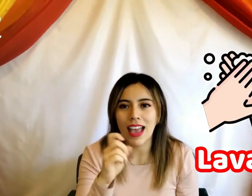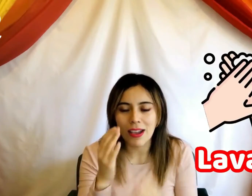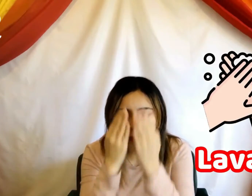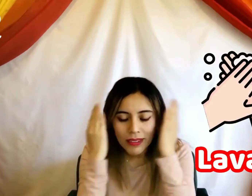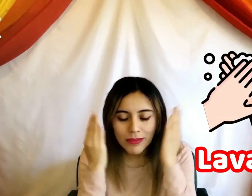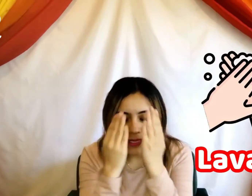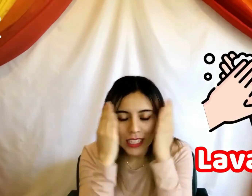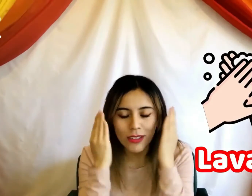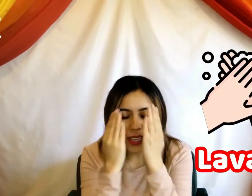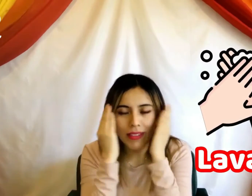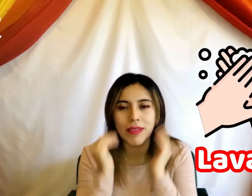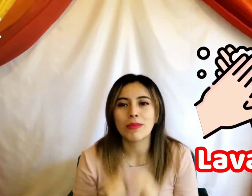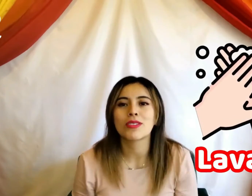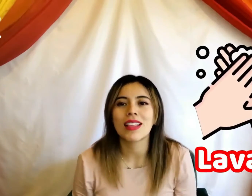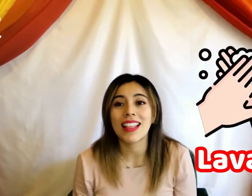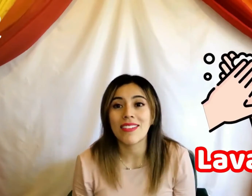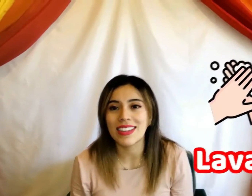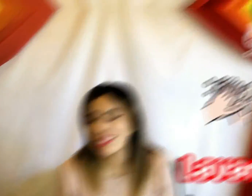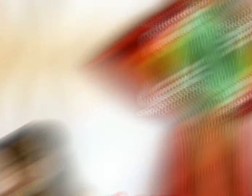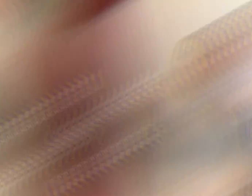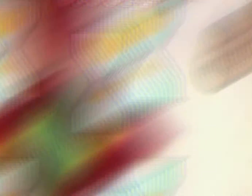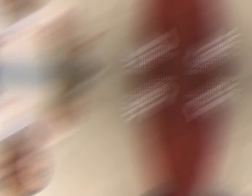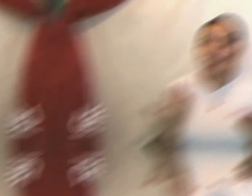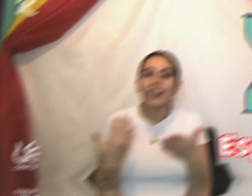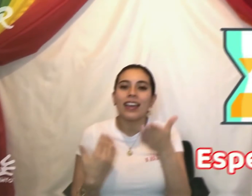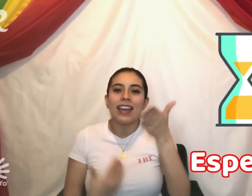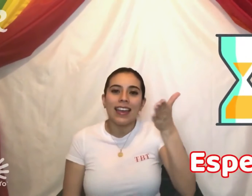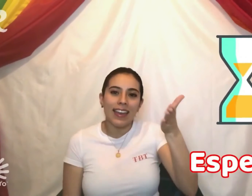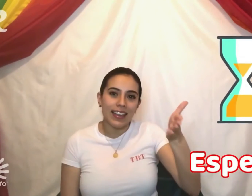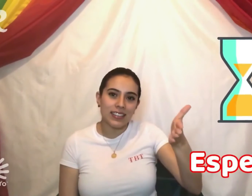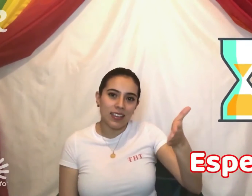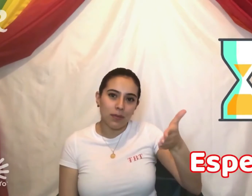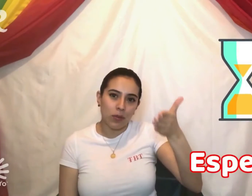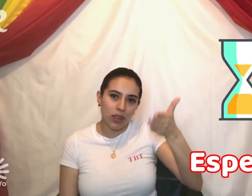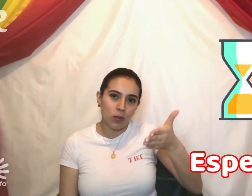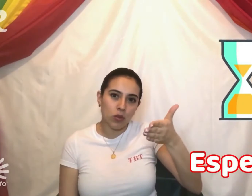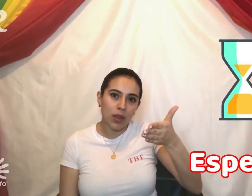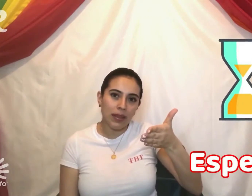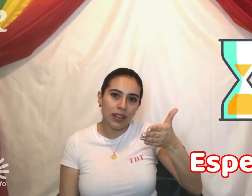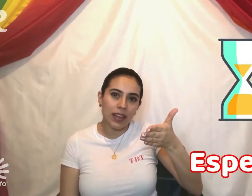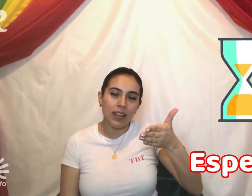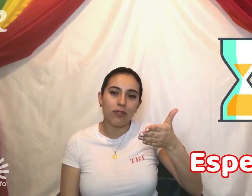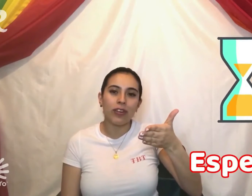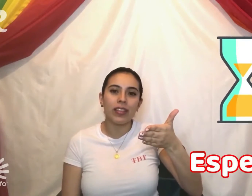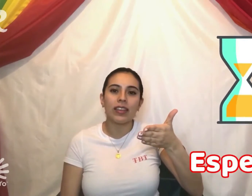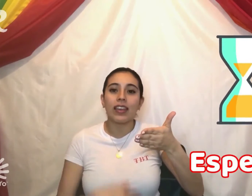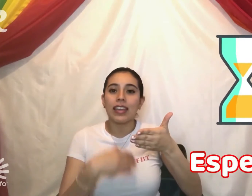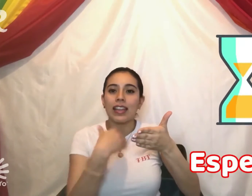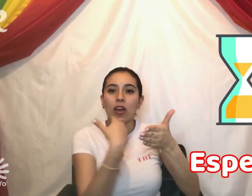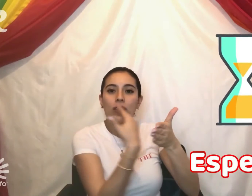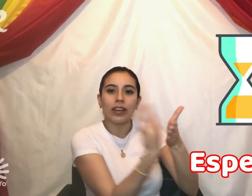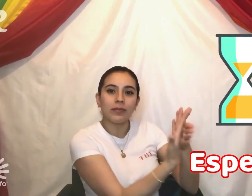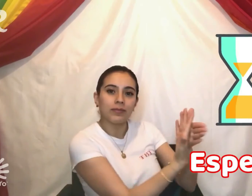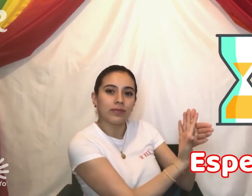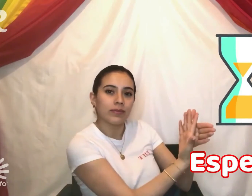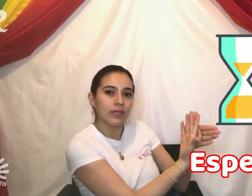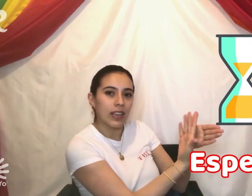Agua y nos lavábamos. Lavarse. Esperar es ponemos una manita aquí enfrente y la otra así